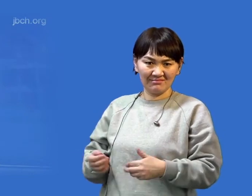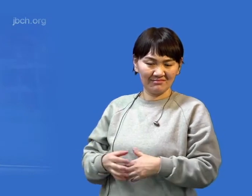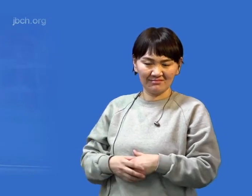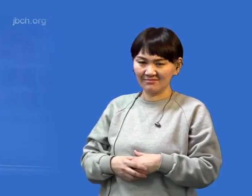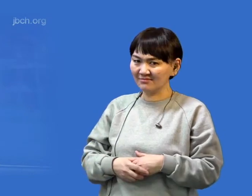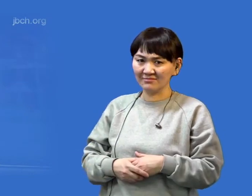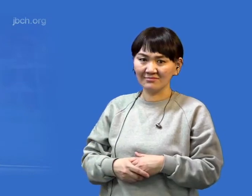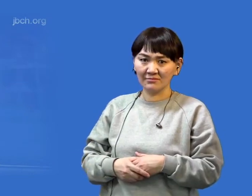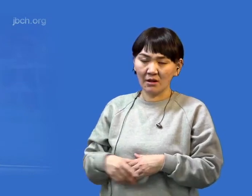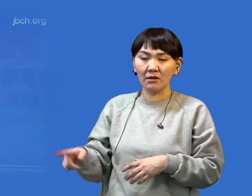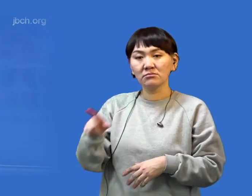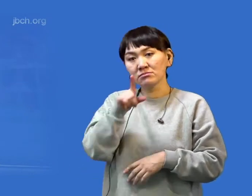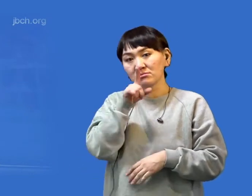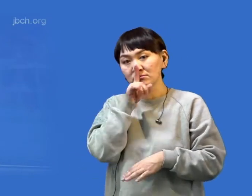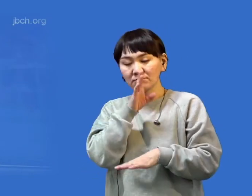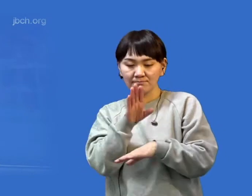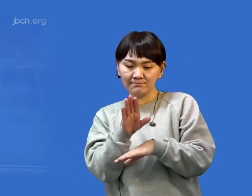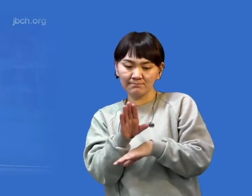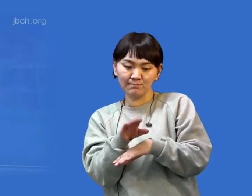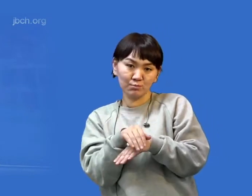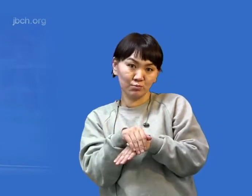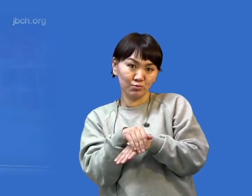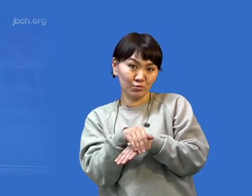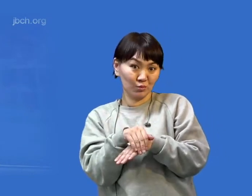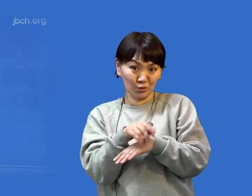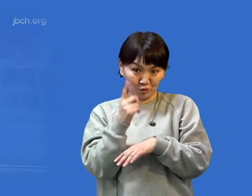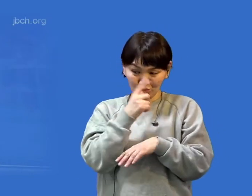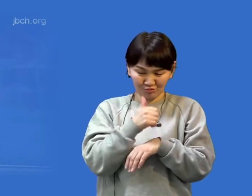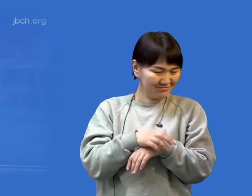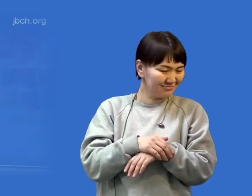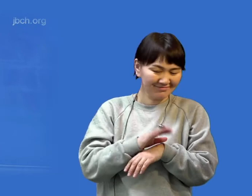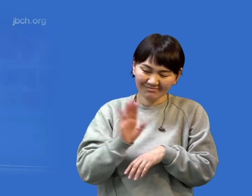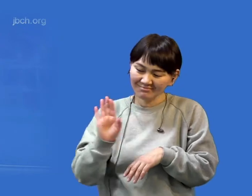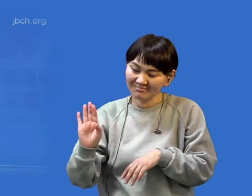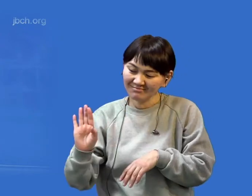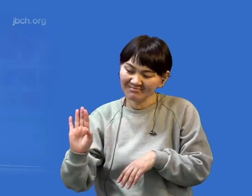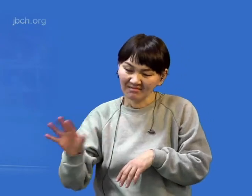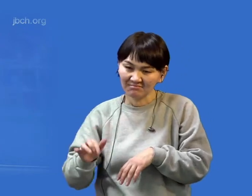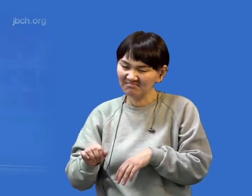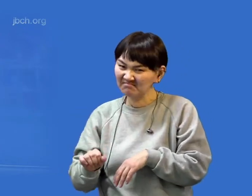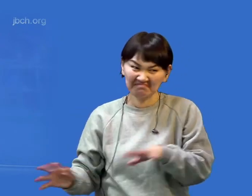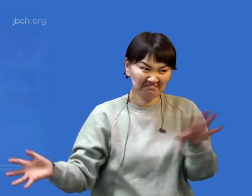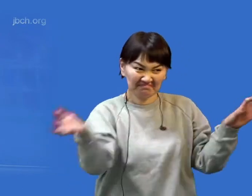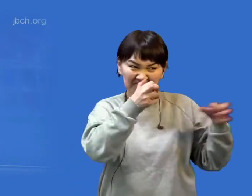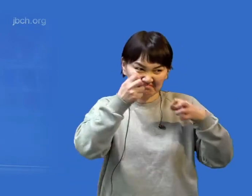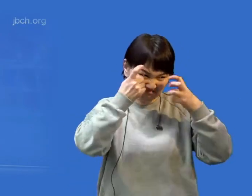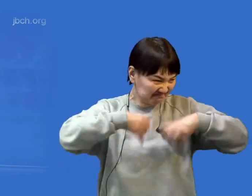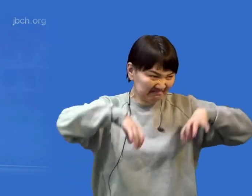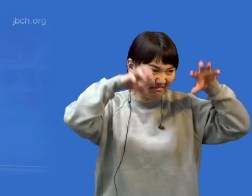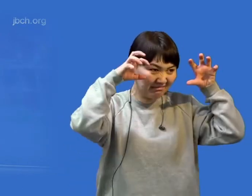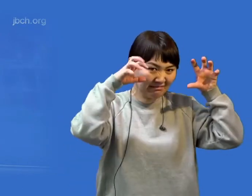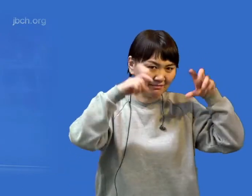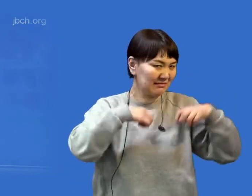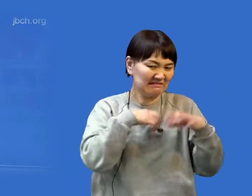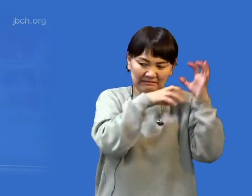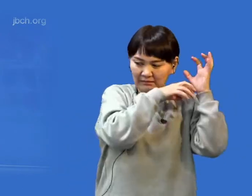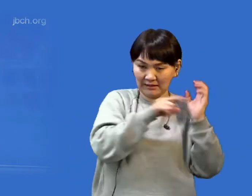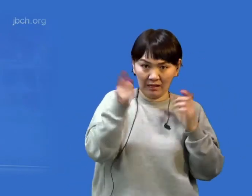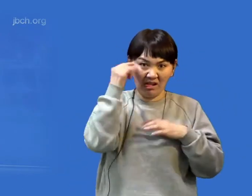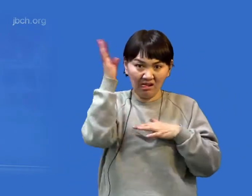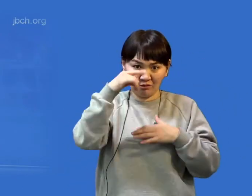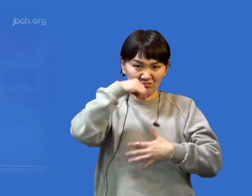Тэмээ жив чимээгүй зүгээр яж гал. Жаахан ингээл өд хатгах юм бол зүгээр. Тэр нүгэ хэрцгий зан чанар дотор нь бүр нуугдчихсан